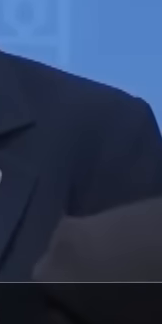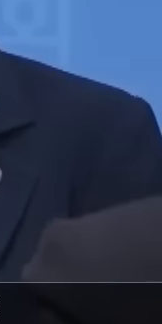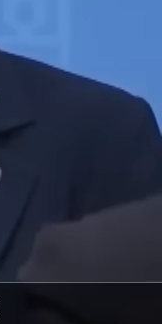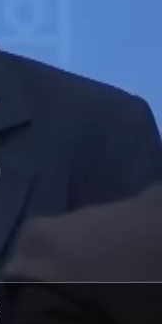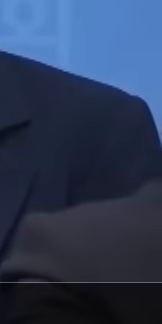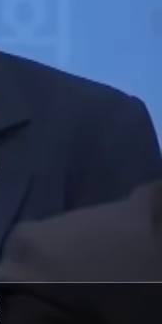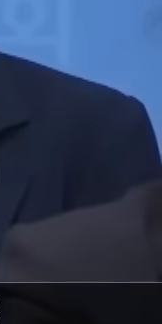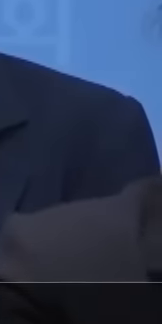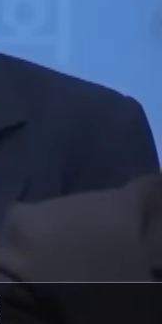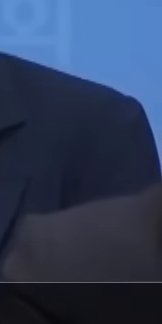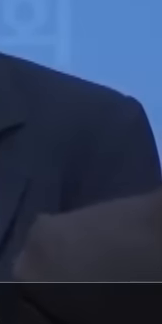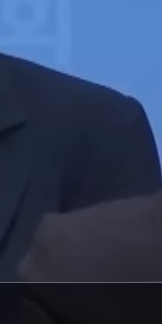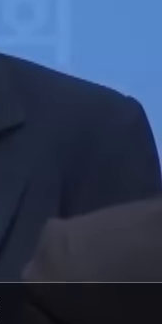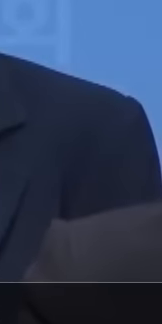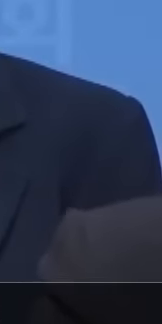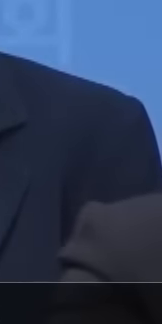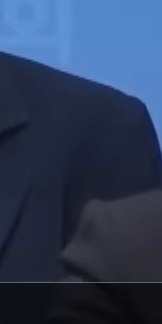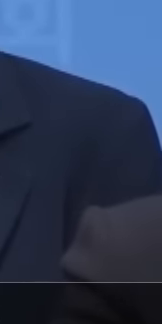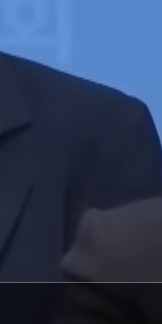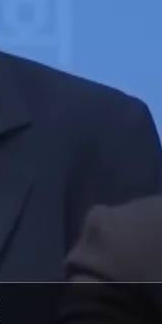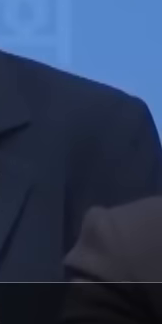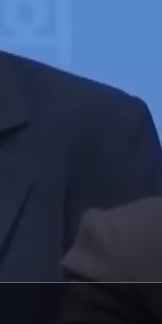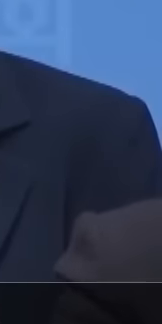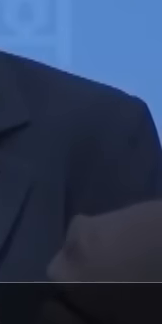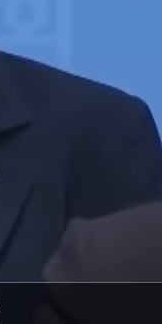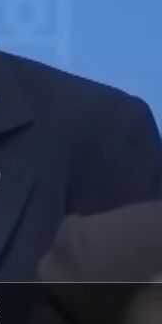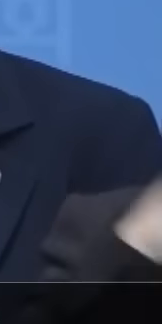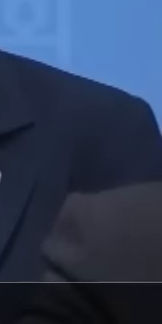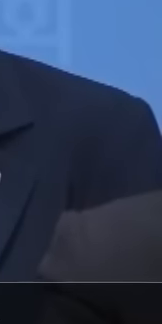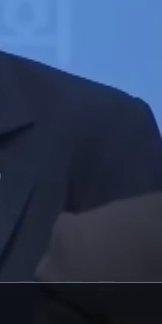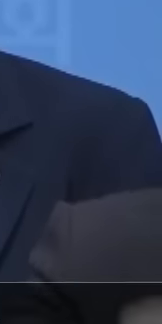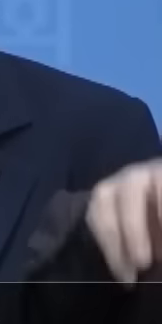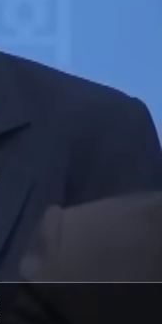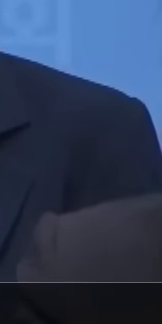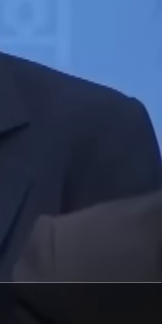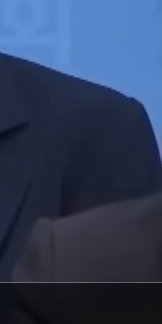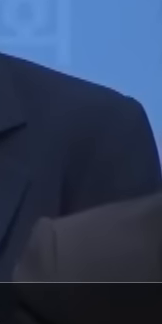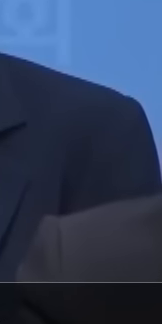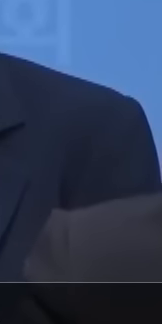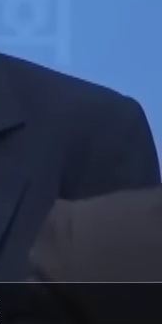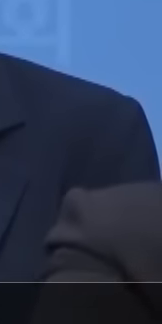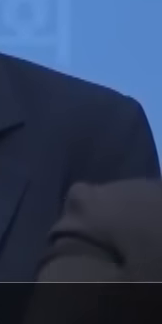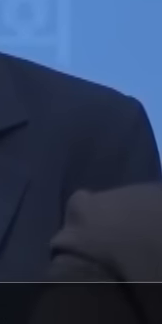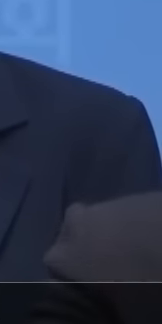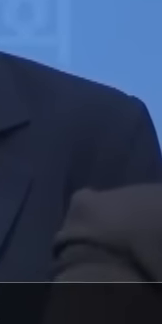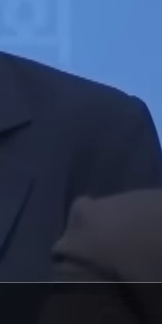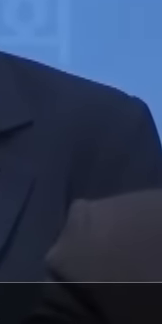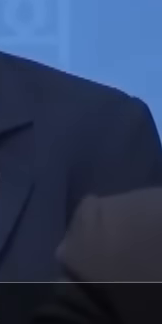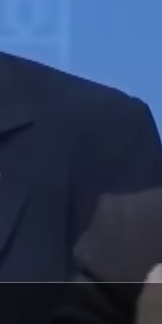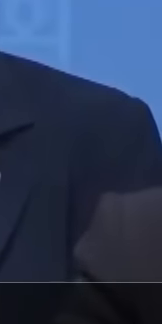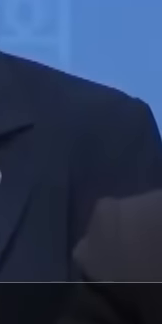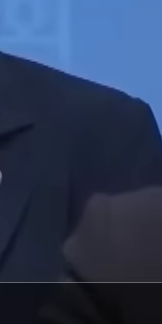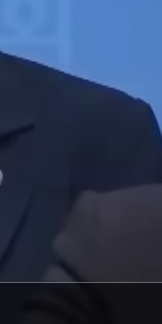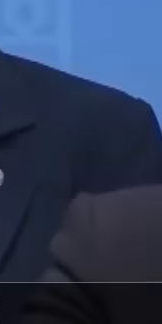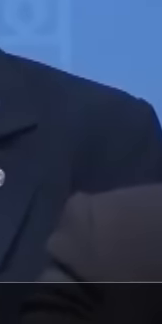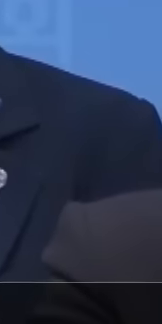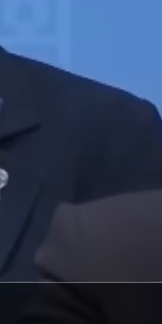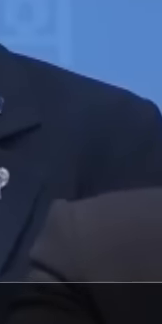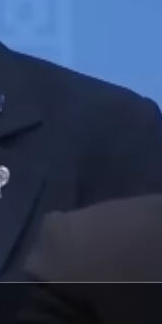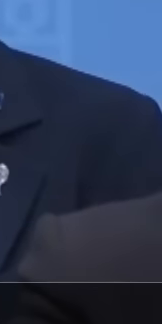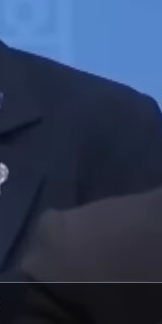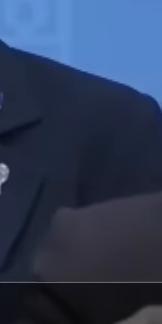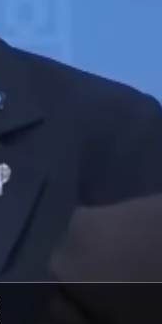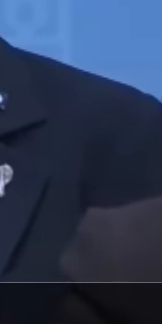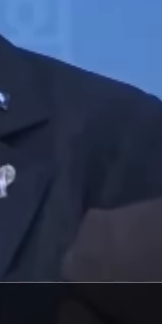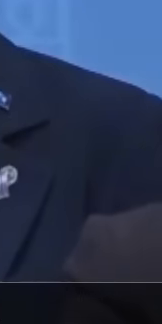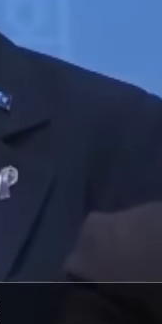반드시 관철하겠습니다. 수사기관의 피의사실 유출로 개인의 명예가 짓밟혀 극단적인 선택에